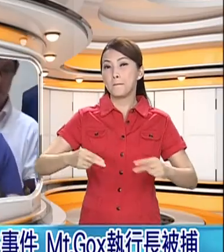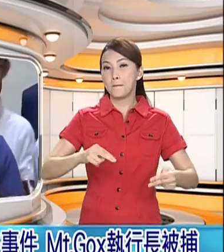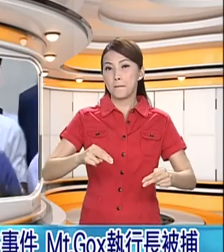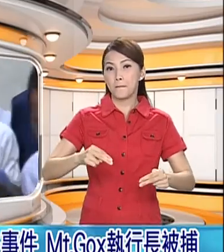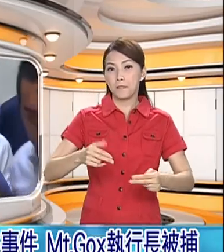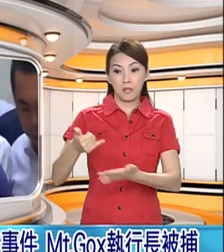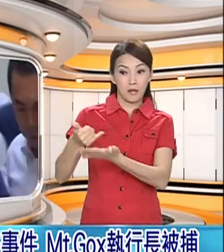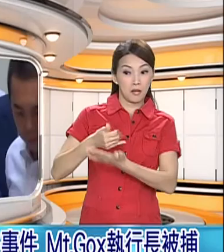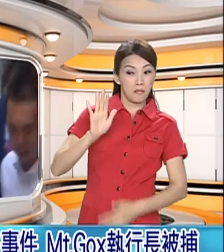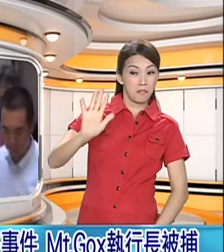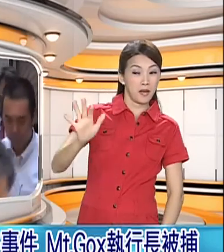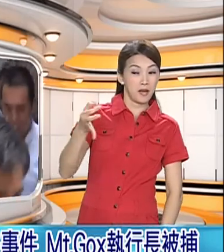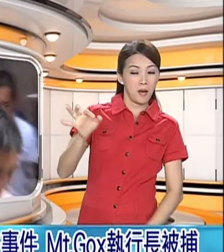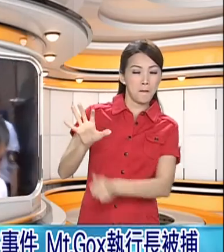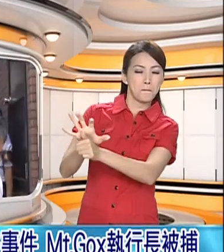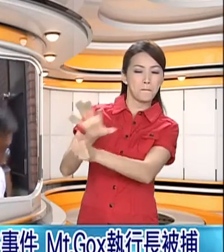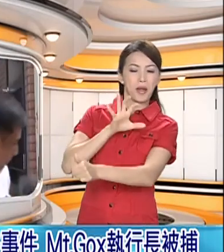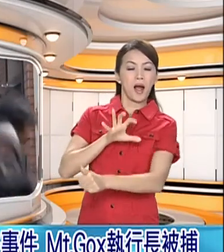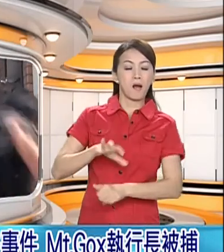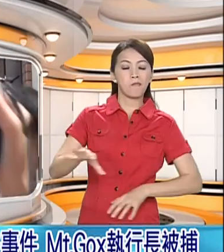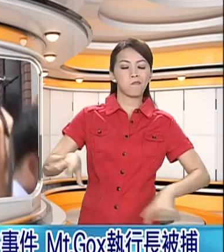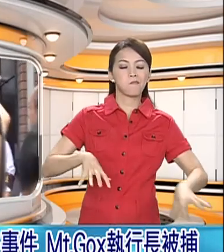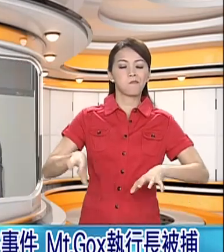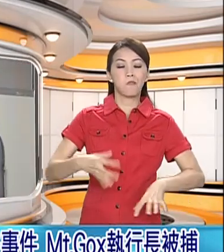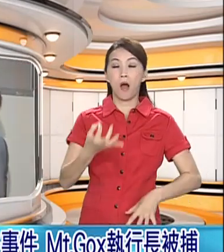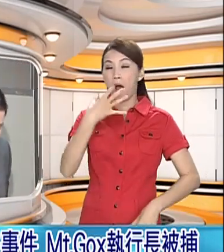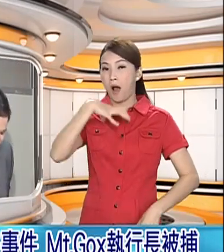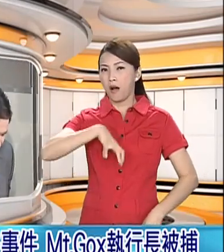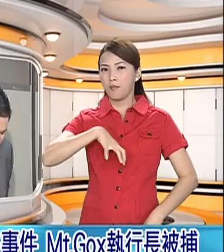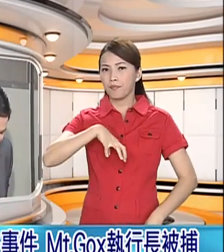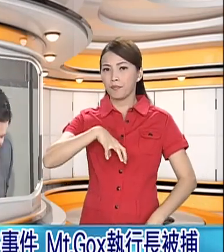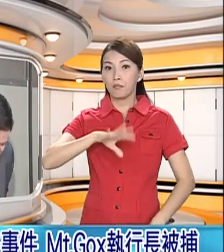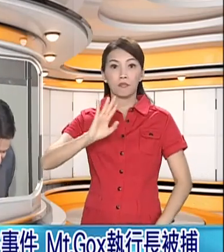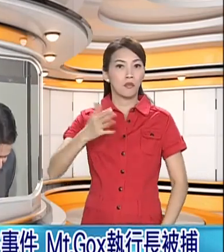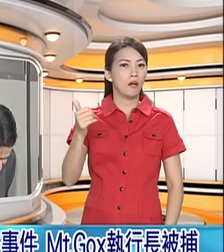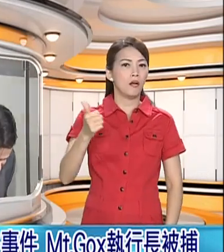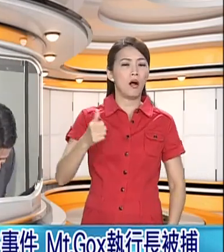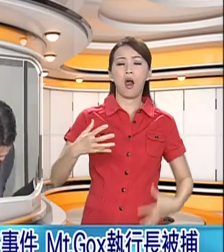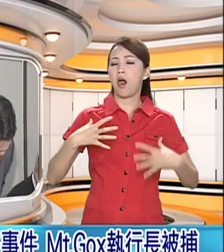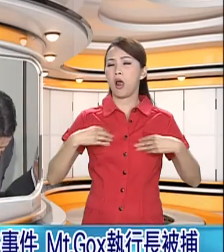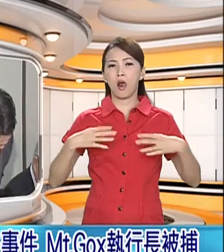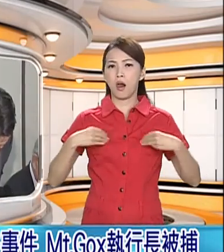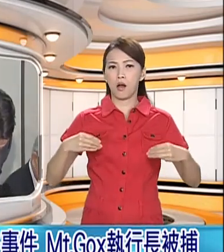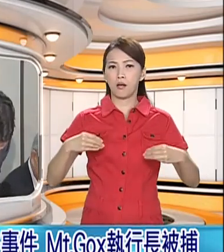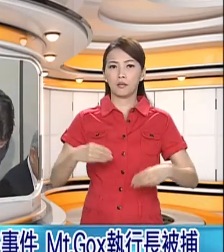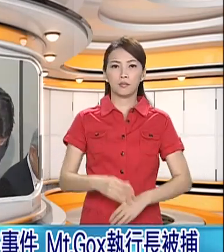金。但是这些罪名被他全盘否认。